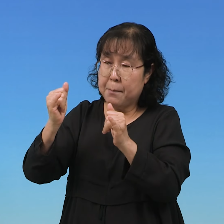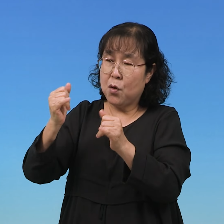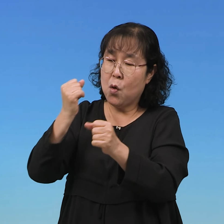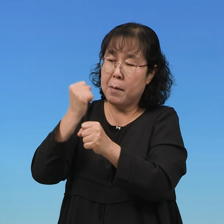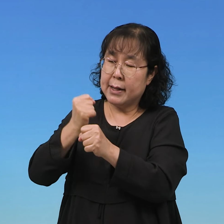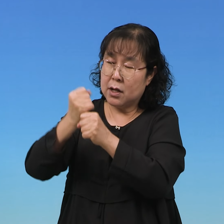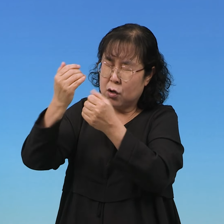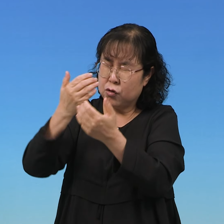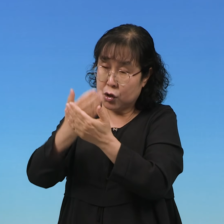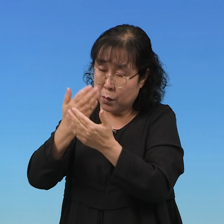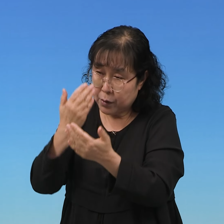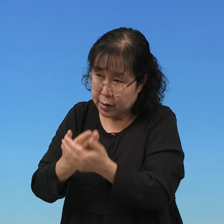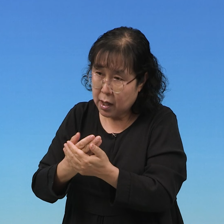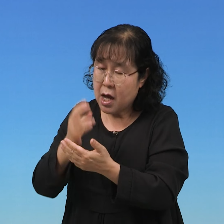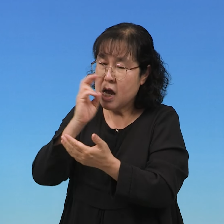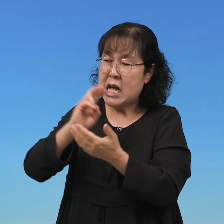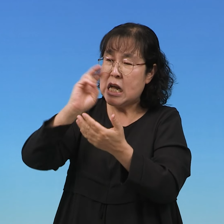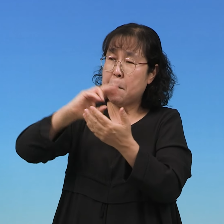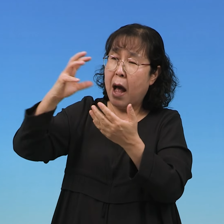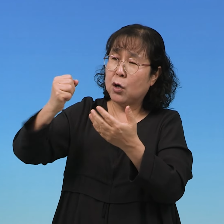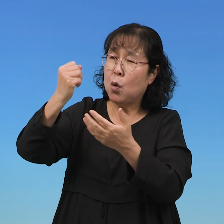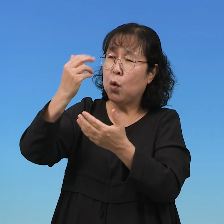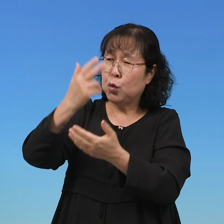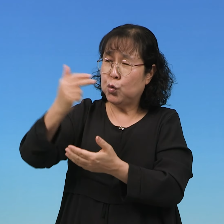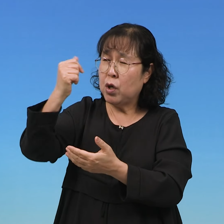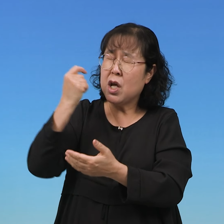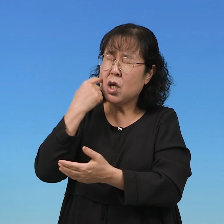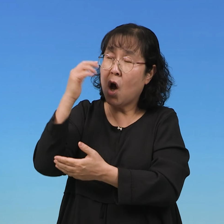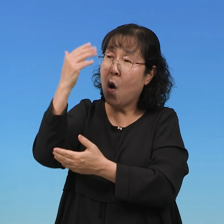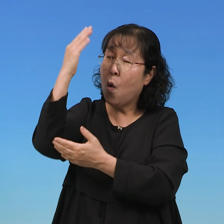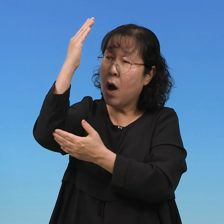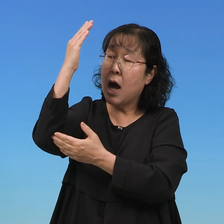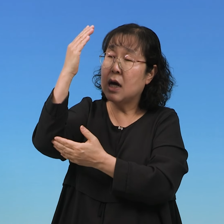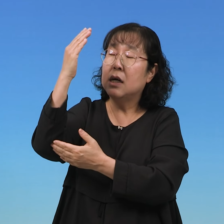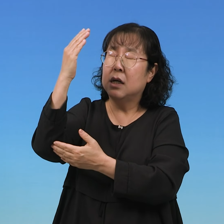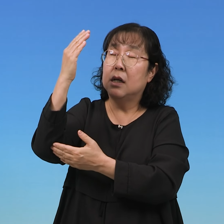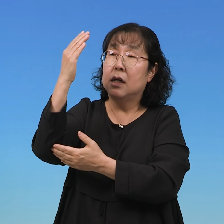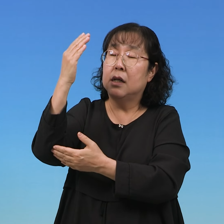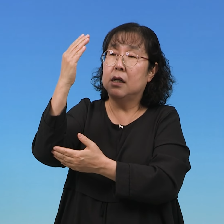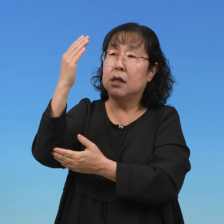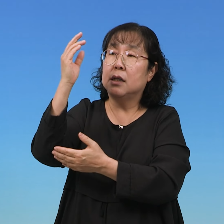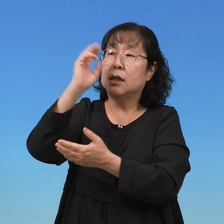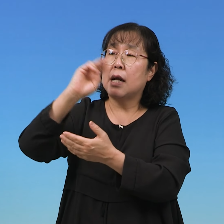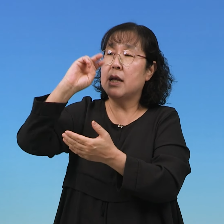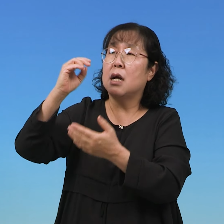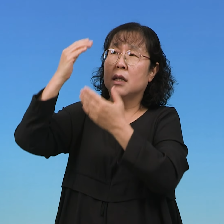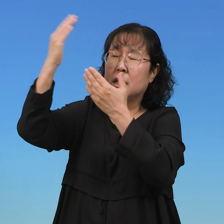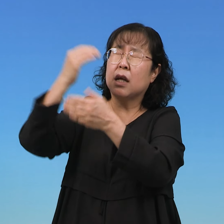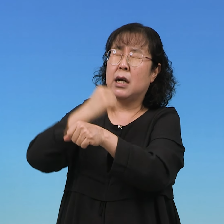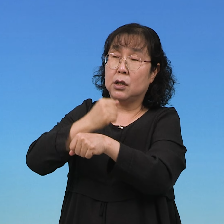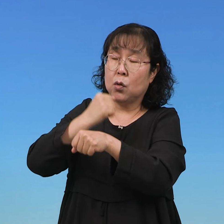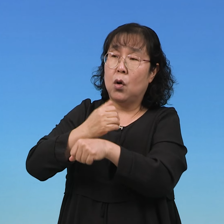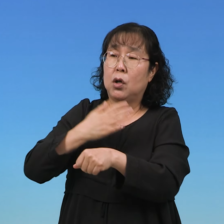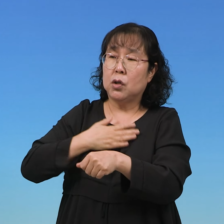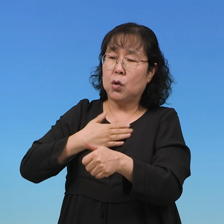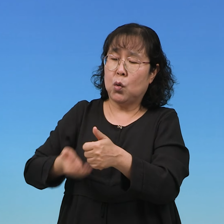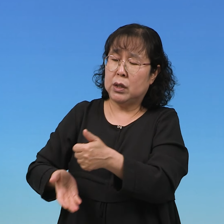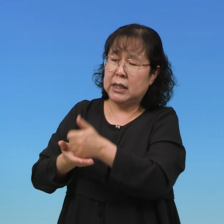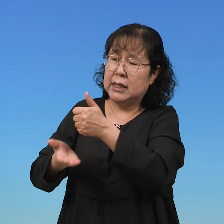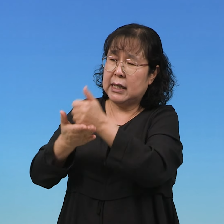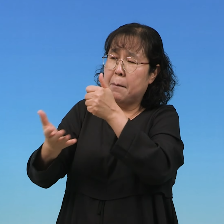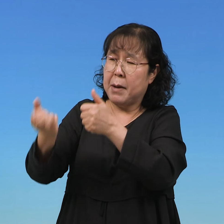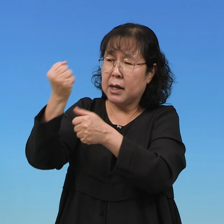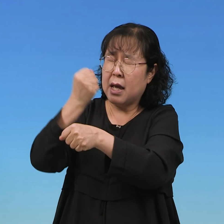하소서. 음악으로 주의 영광을 찬미하게 하시고 저도 칭송받게 하소서. 이거 보면은요,